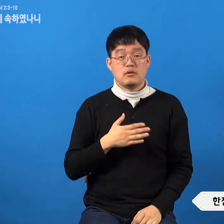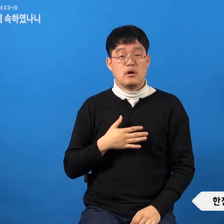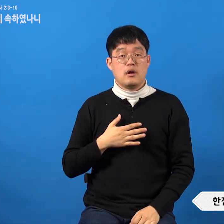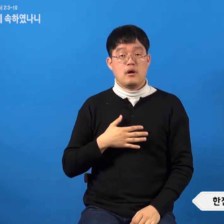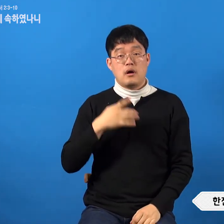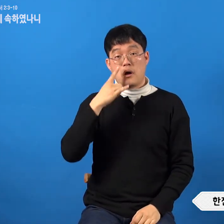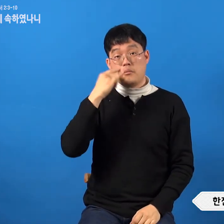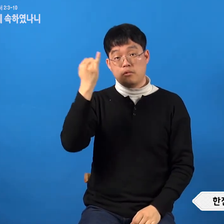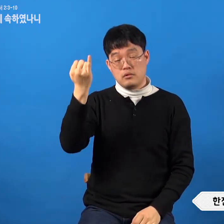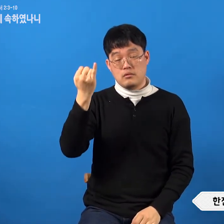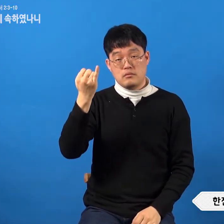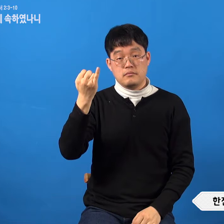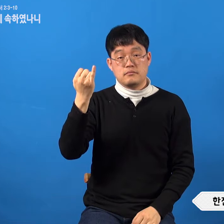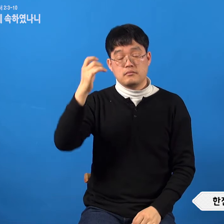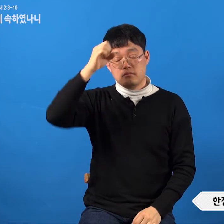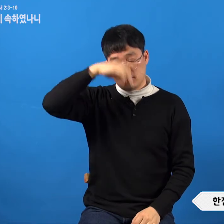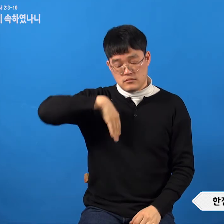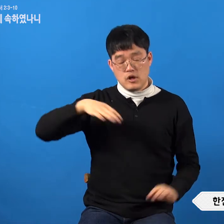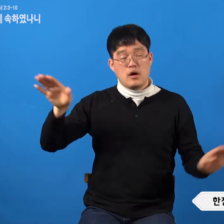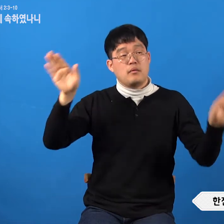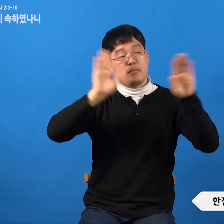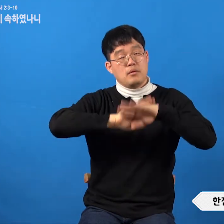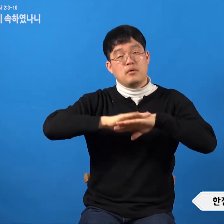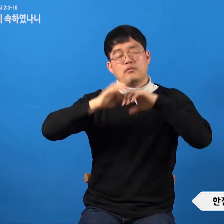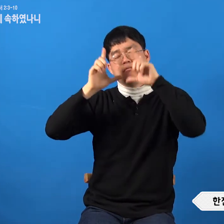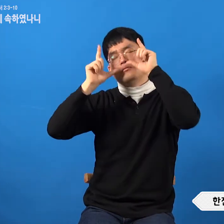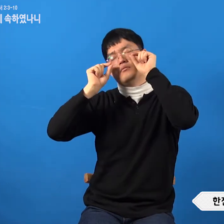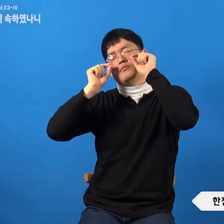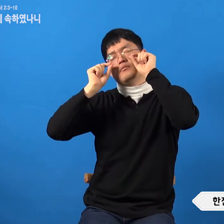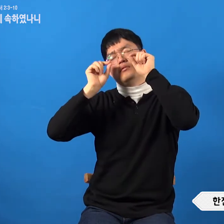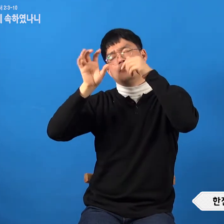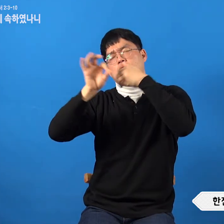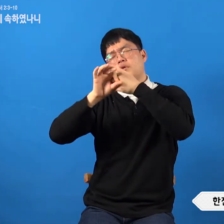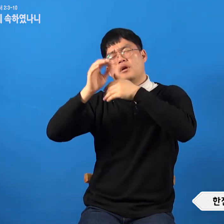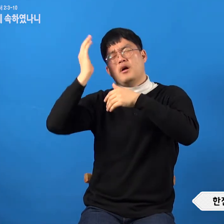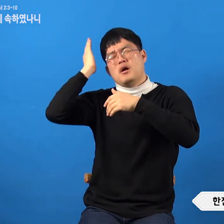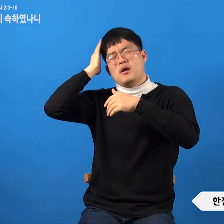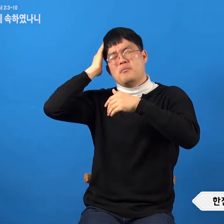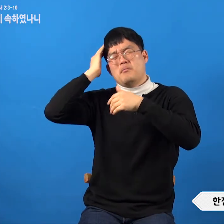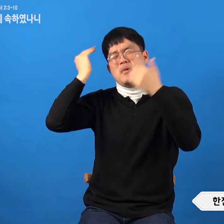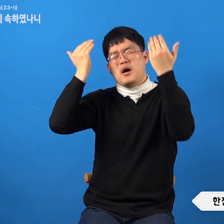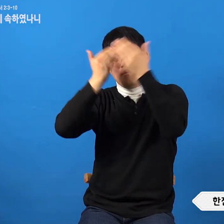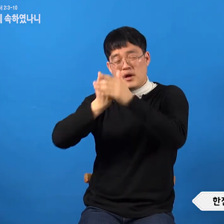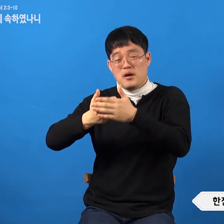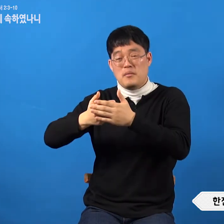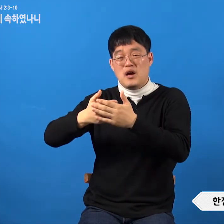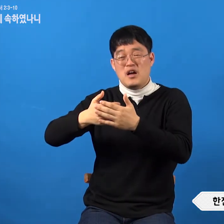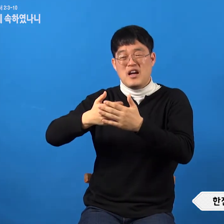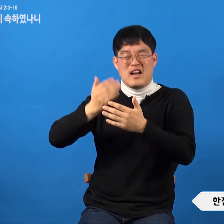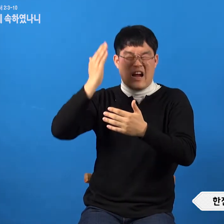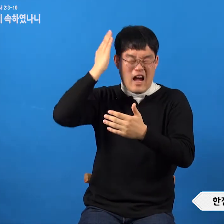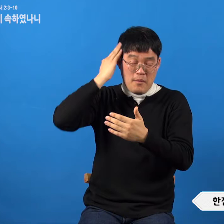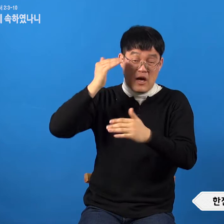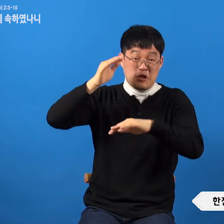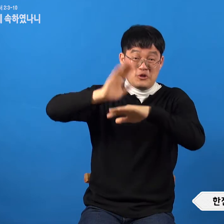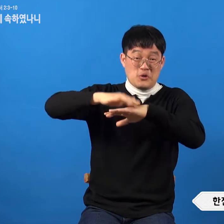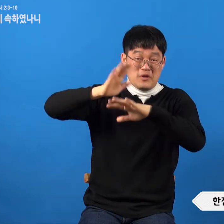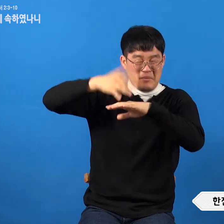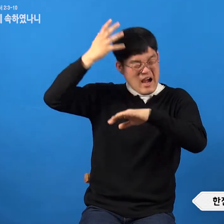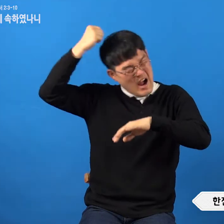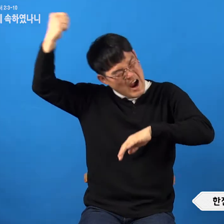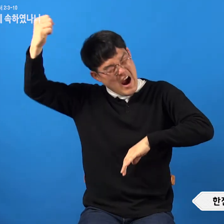어머니는 그냥 밤에 눈만 감으면 시커먼 손이 나와가지고 머리채 잡아 끌고